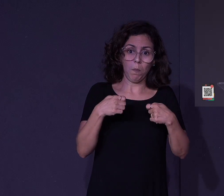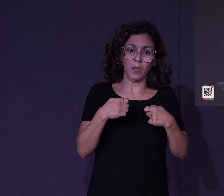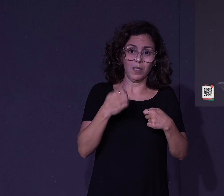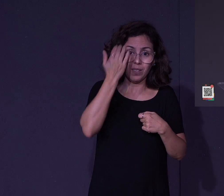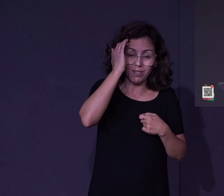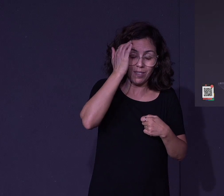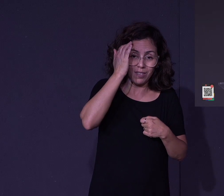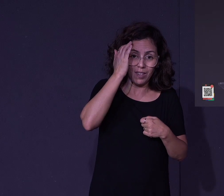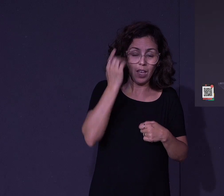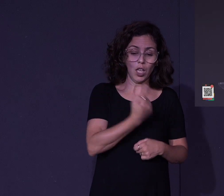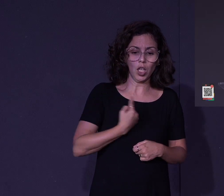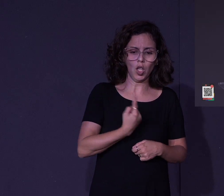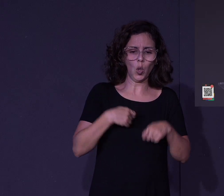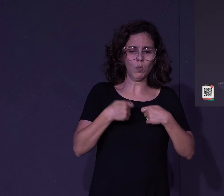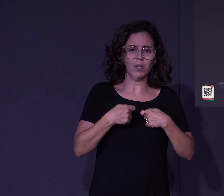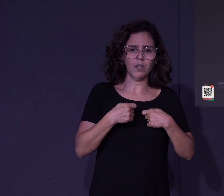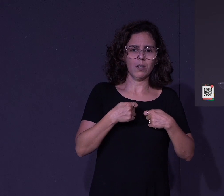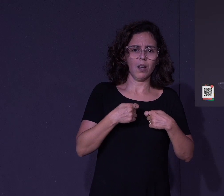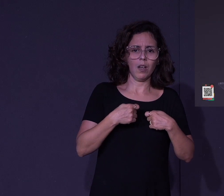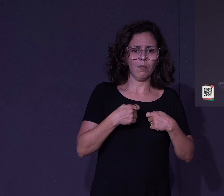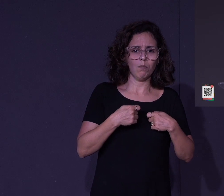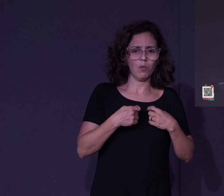ação realizada por nós.